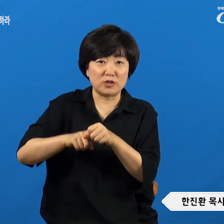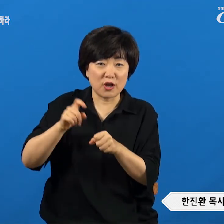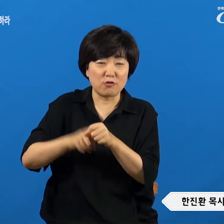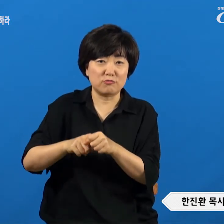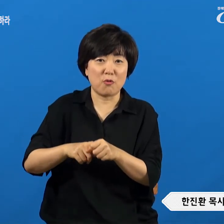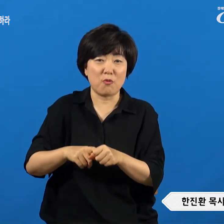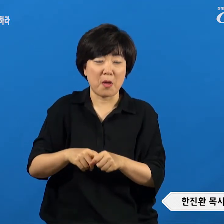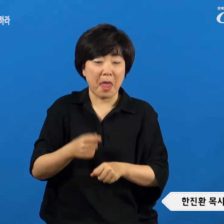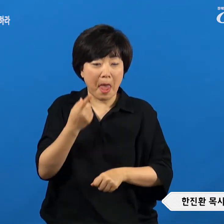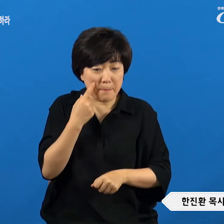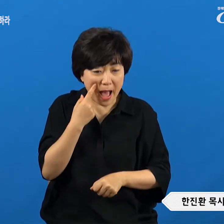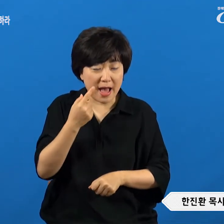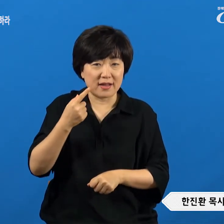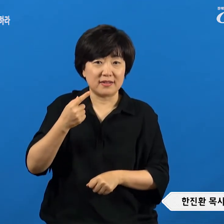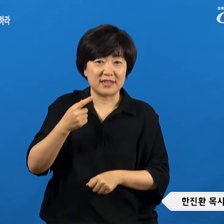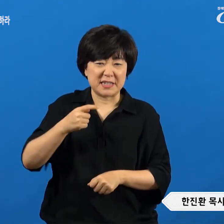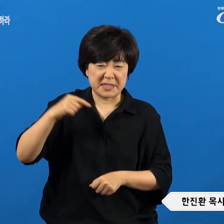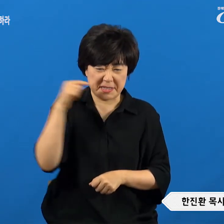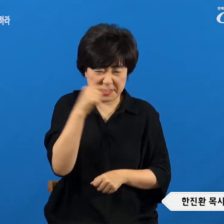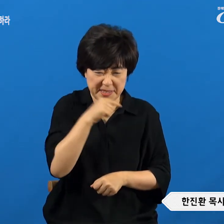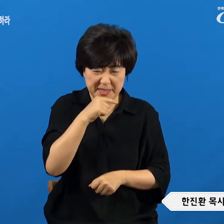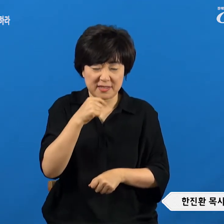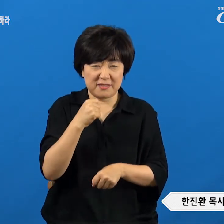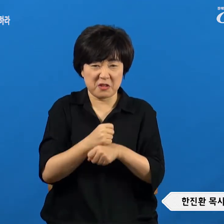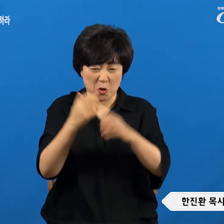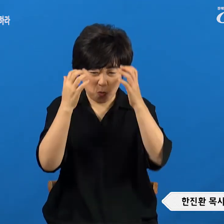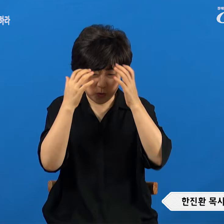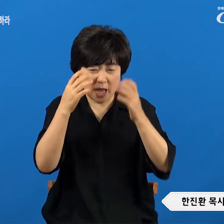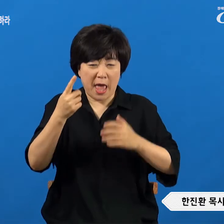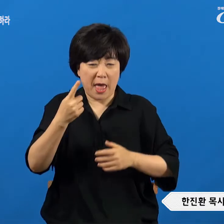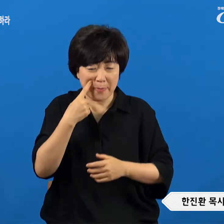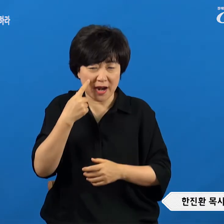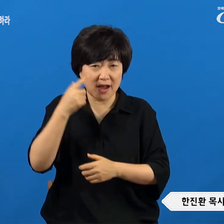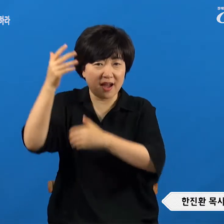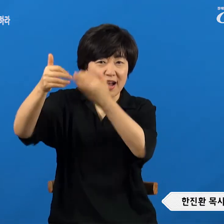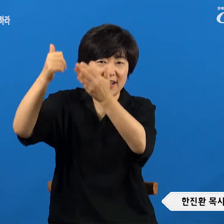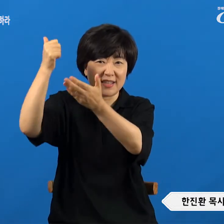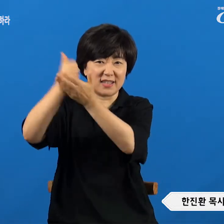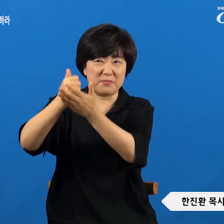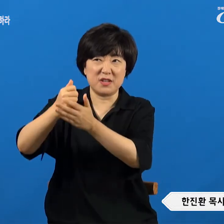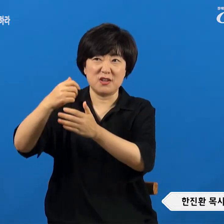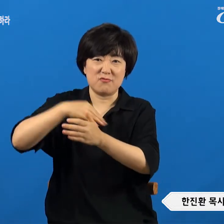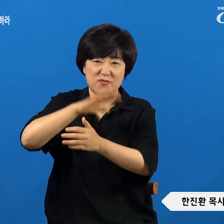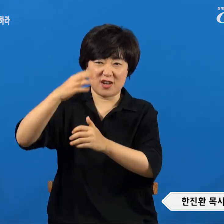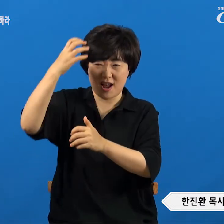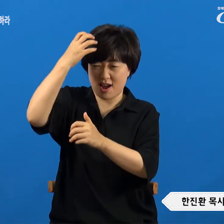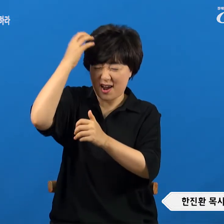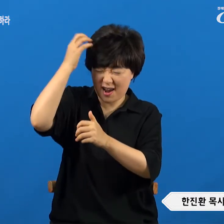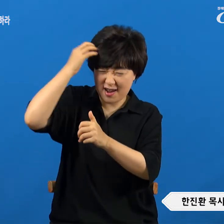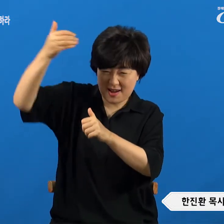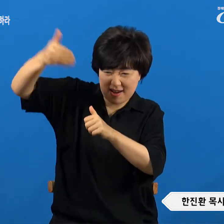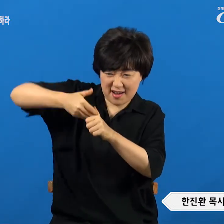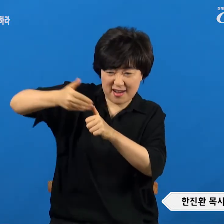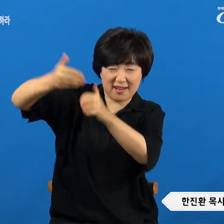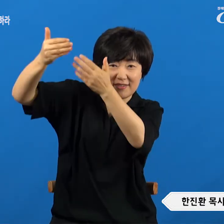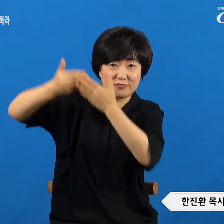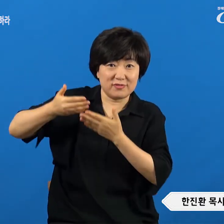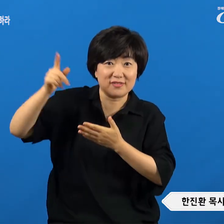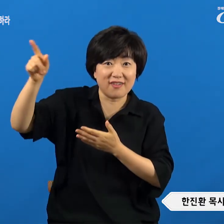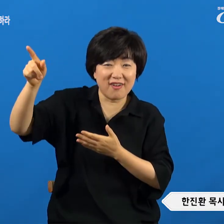좀 봐라, 좀 생고생 좀 해봐라 하면서 하나님께서 확 시련을 주시고 그런 것은 아닙니다.